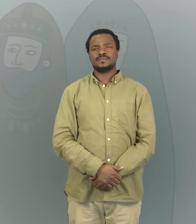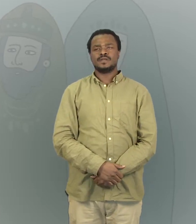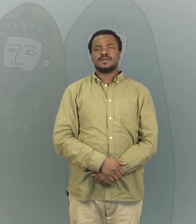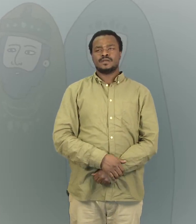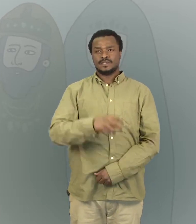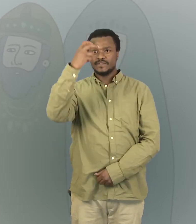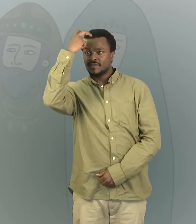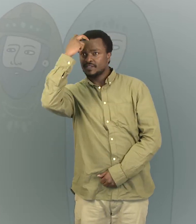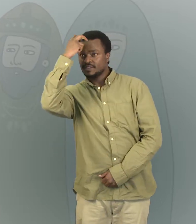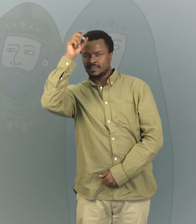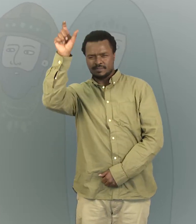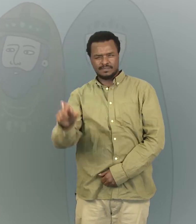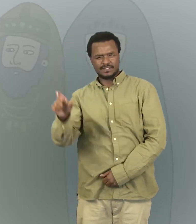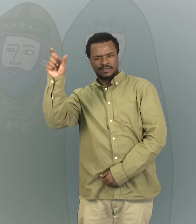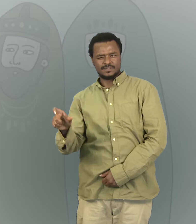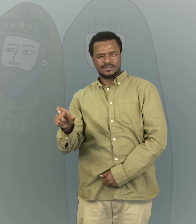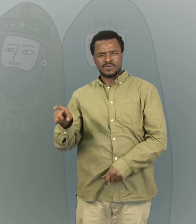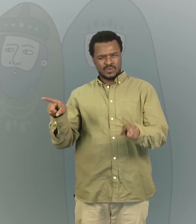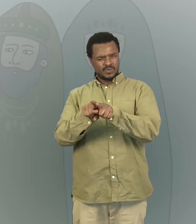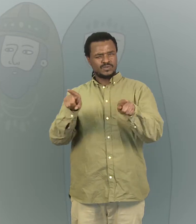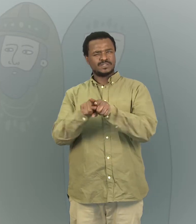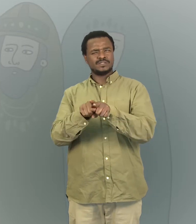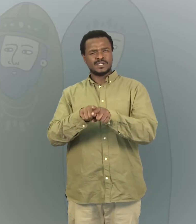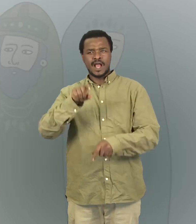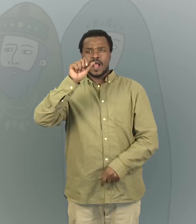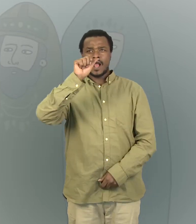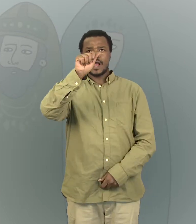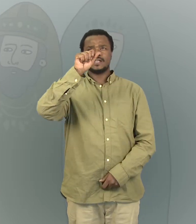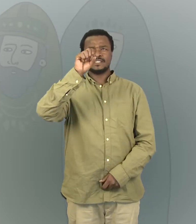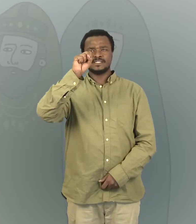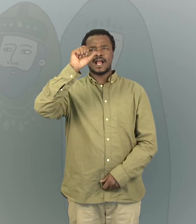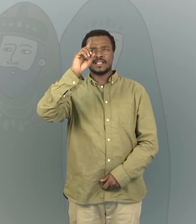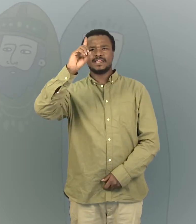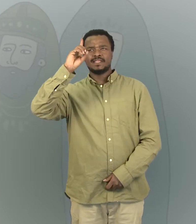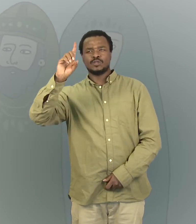beaucoup de pharisien et de sa ducéens viennent pour que jean les baptise